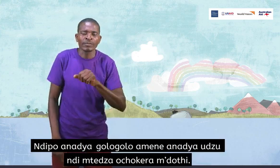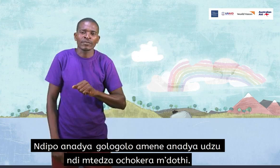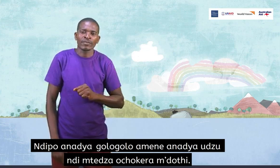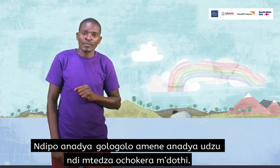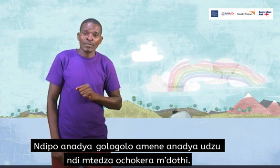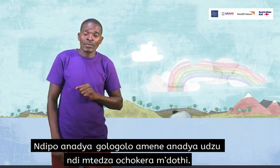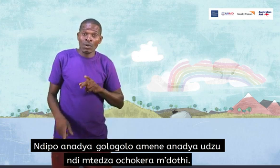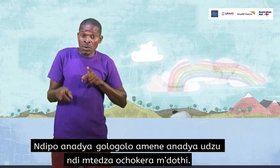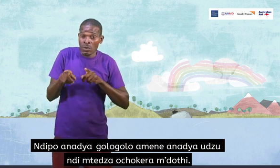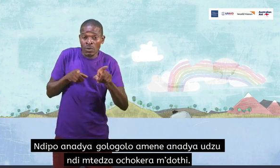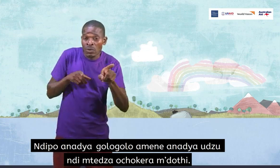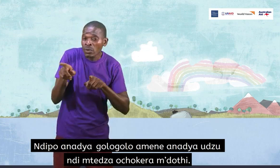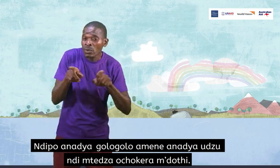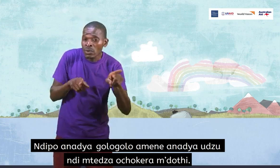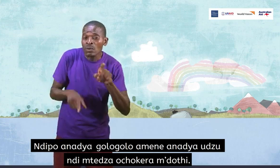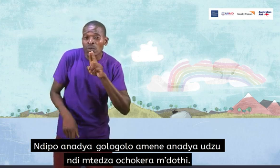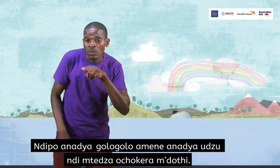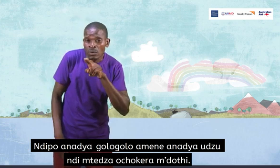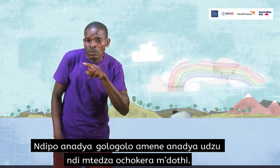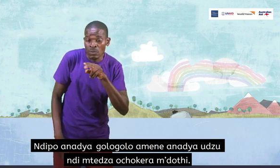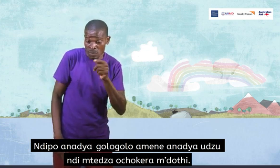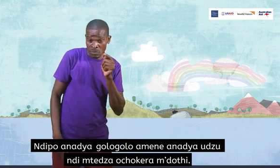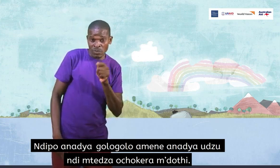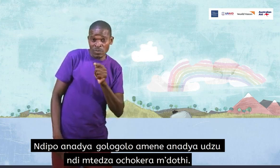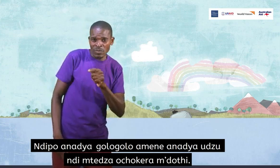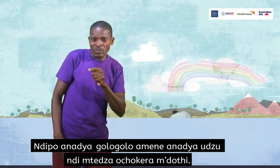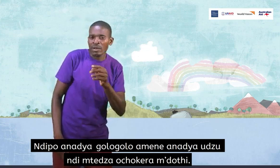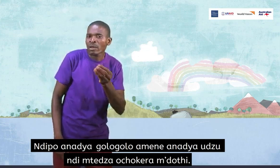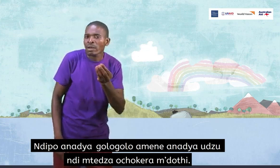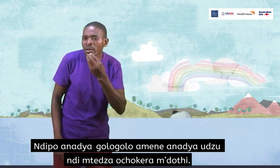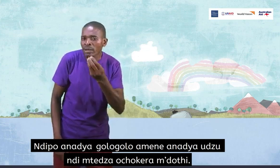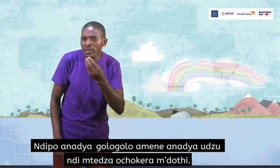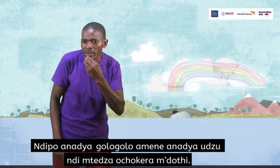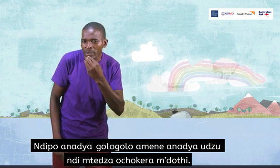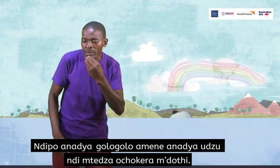Ndipo anadya gologolo amene anadya udzu ndi mteza wochokera mu dothi.